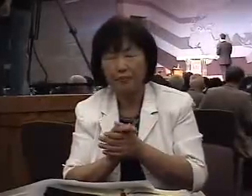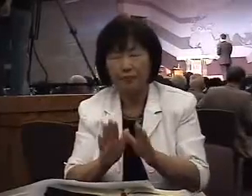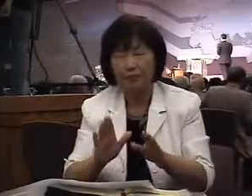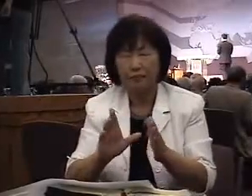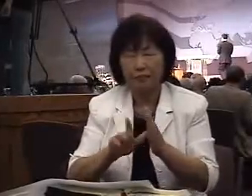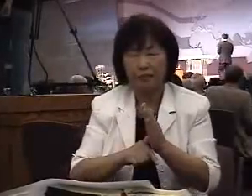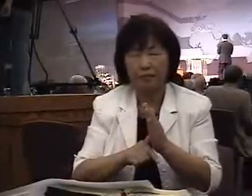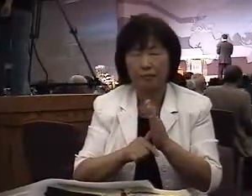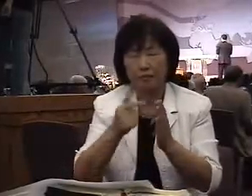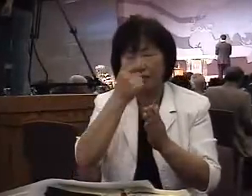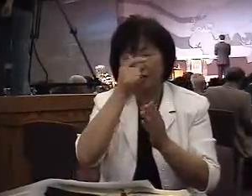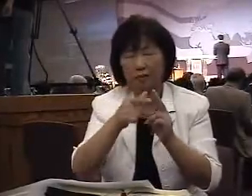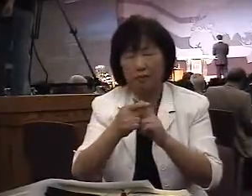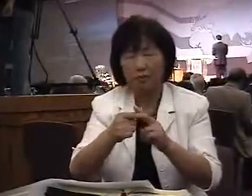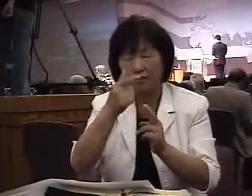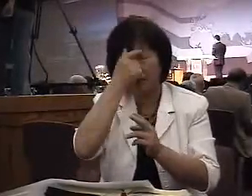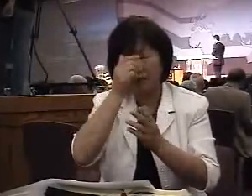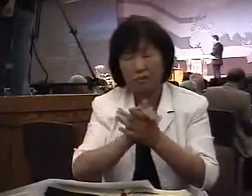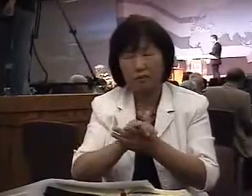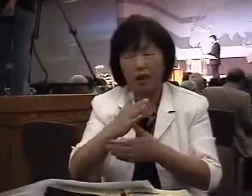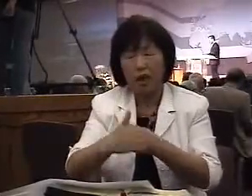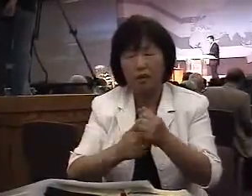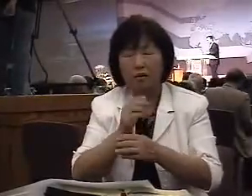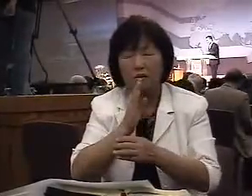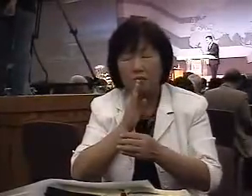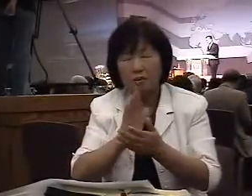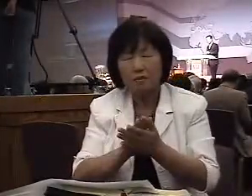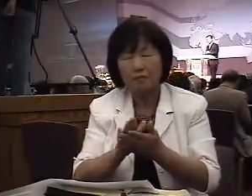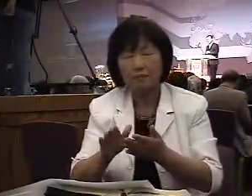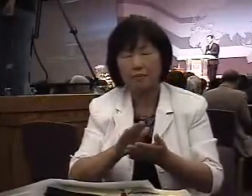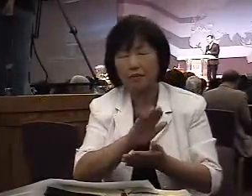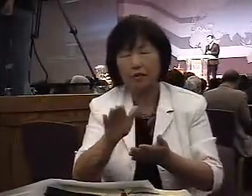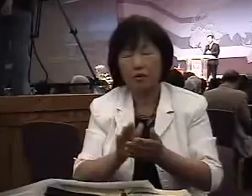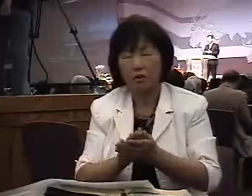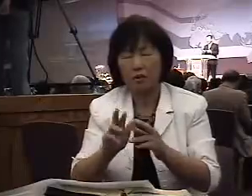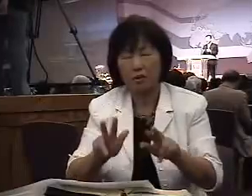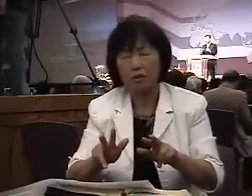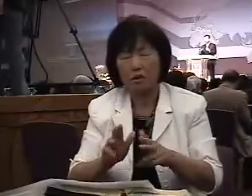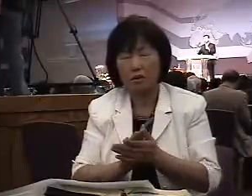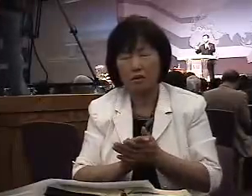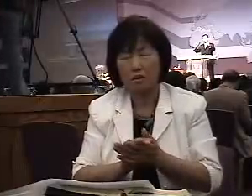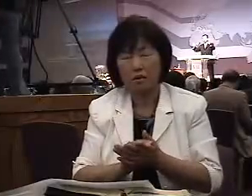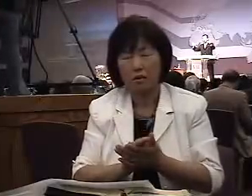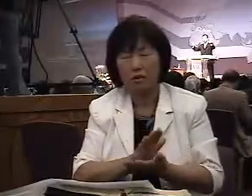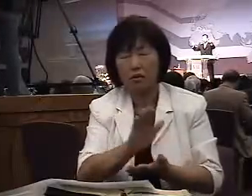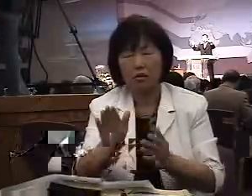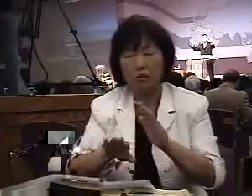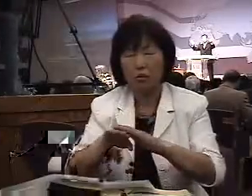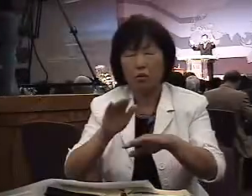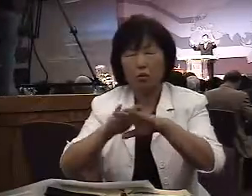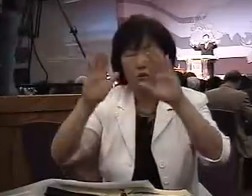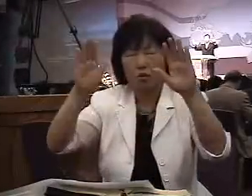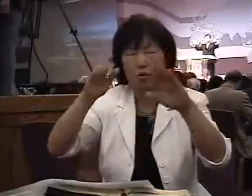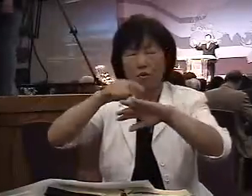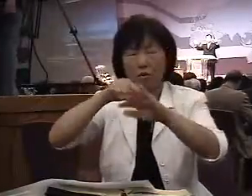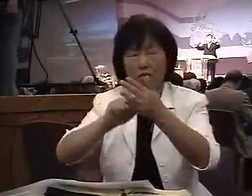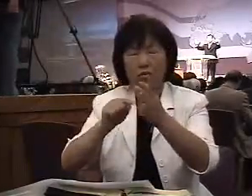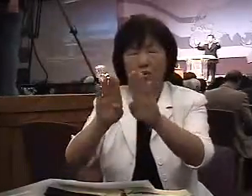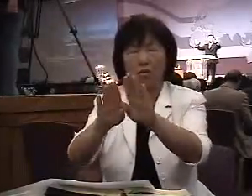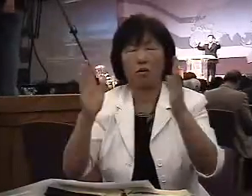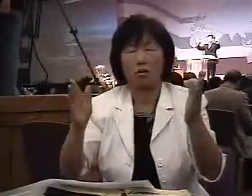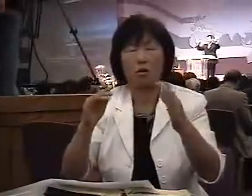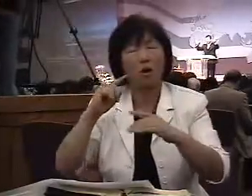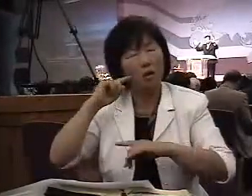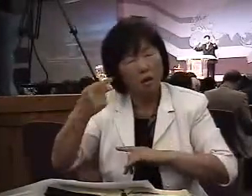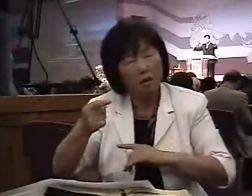시간에 기도할까요? 하나님, 그렇습니다. 우리가 지금 우리의 손을 들고 마음문을 열어